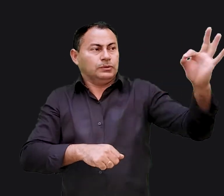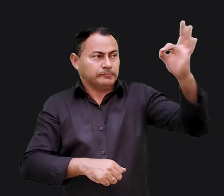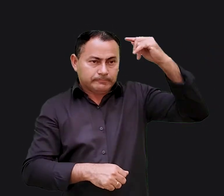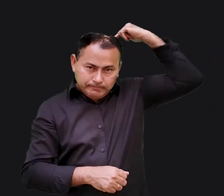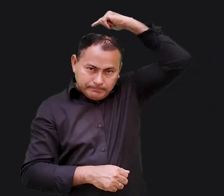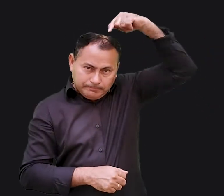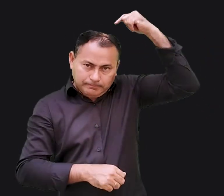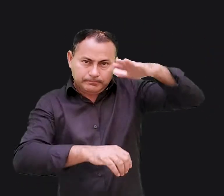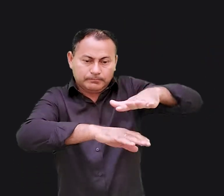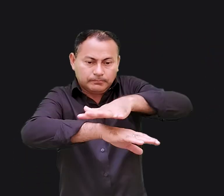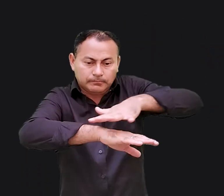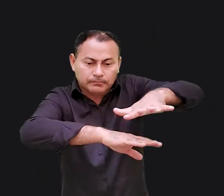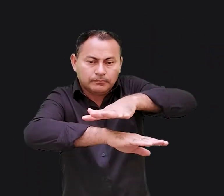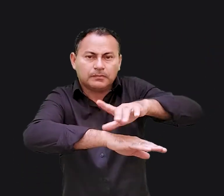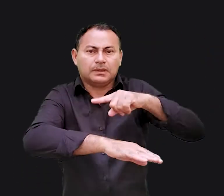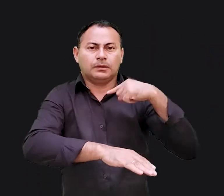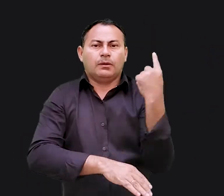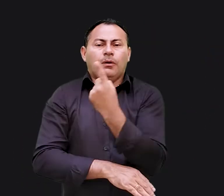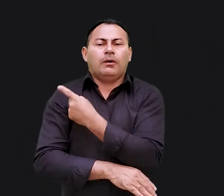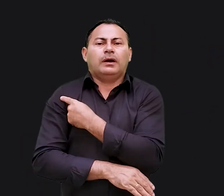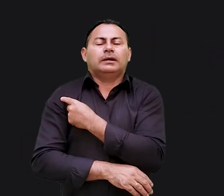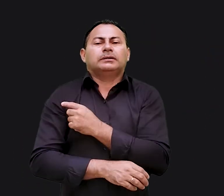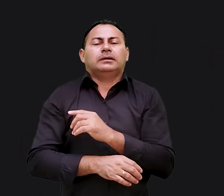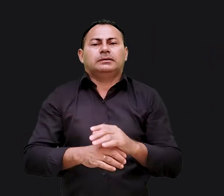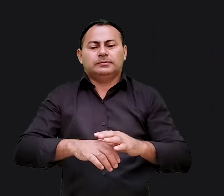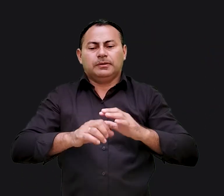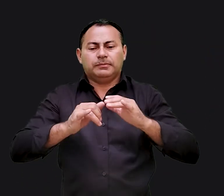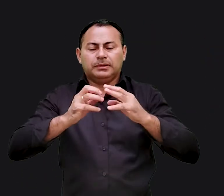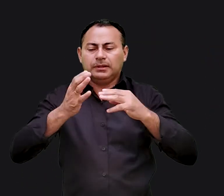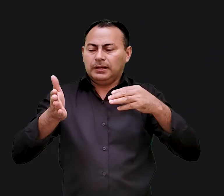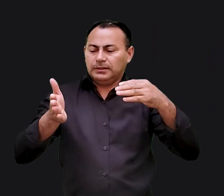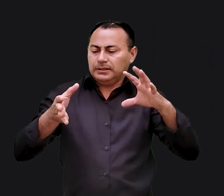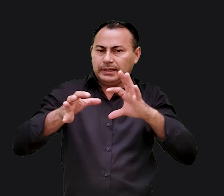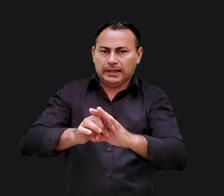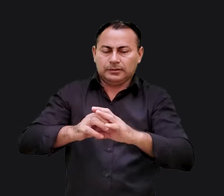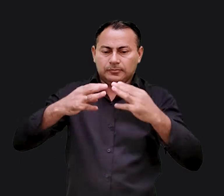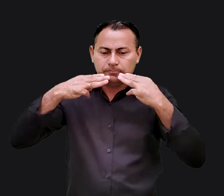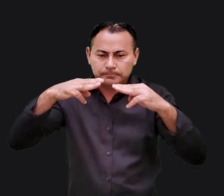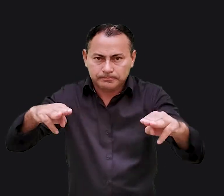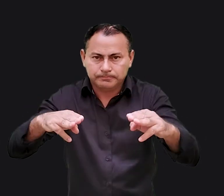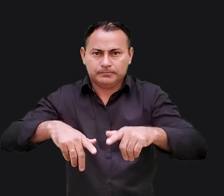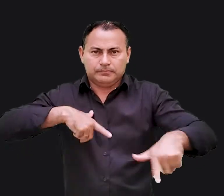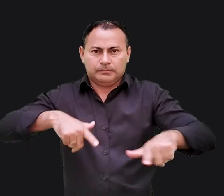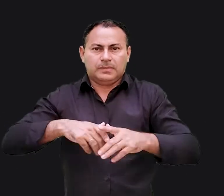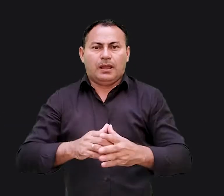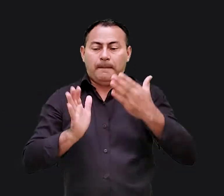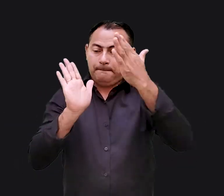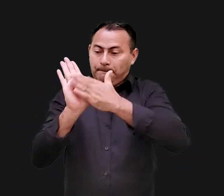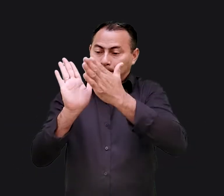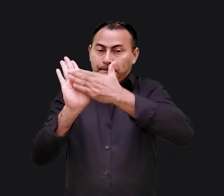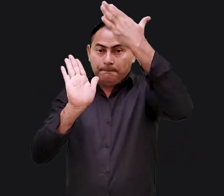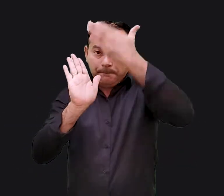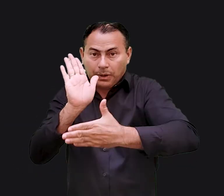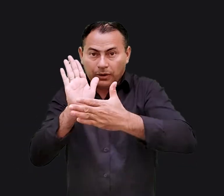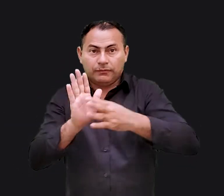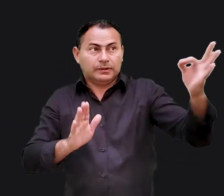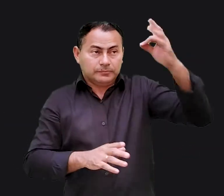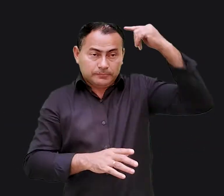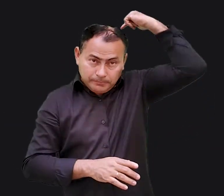sobre nós está sempre associada a ministério. A prova do Espírito Santo em nós é chamada de